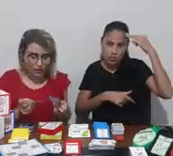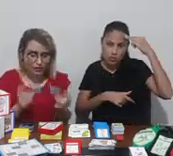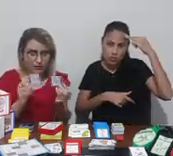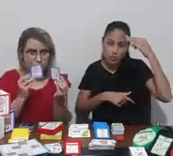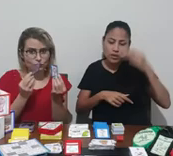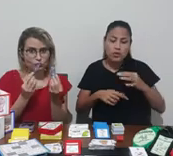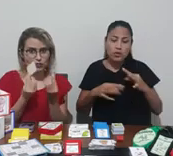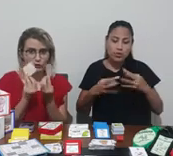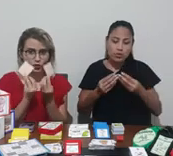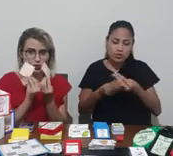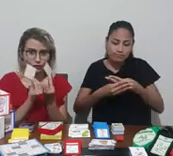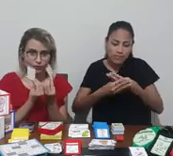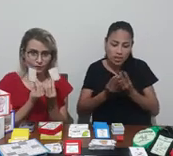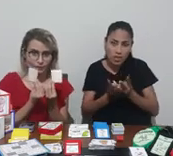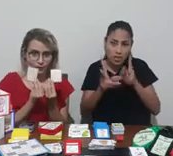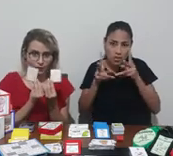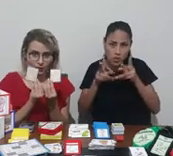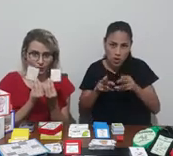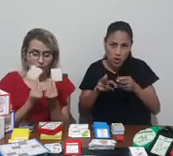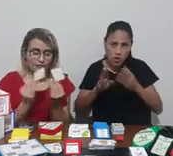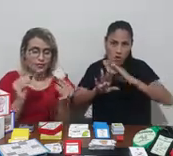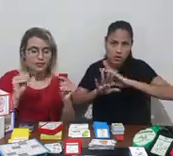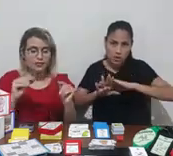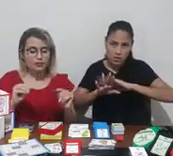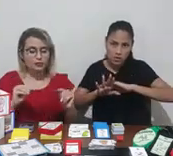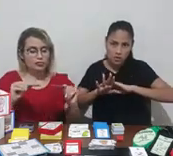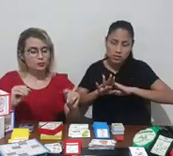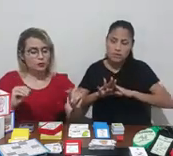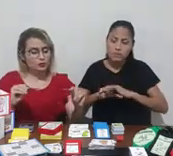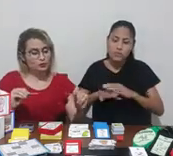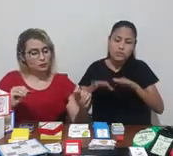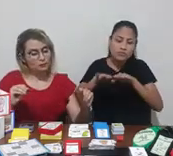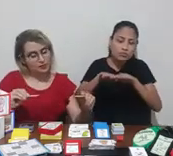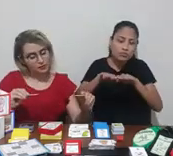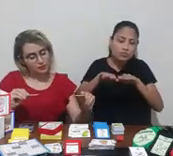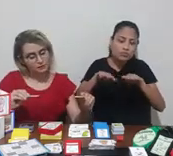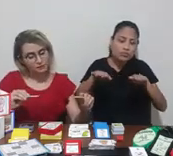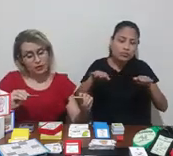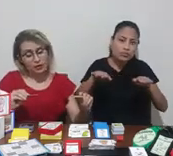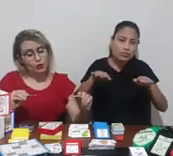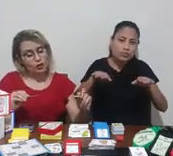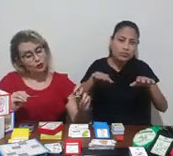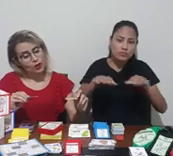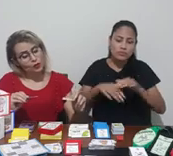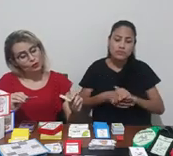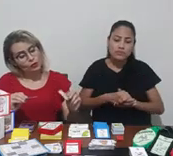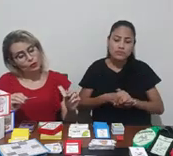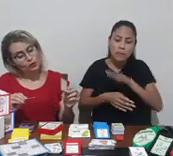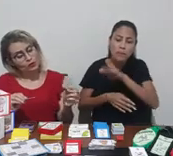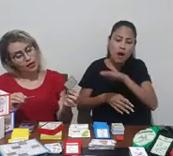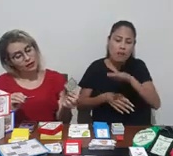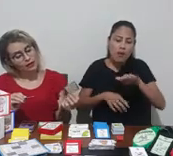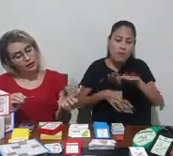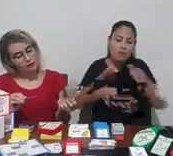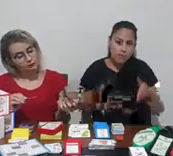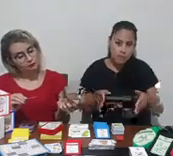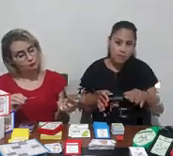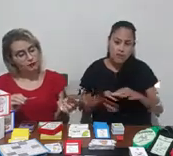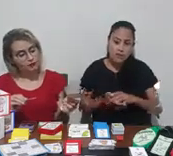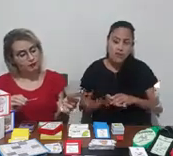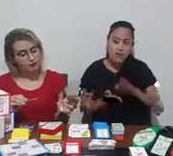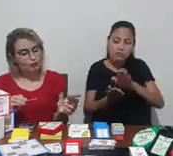as cartas são do mesmo jeito, ó. E aí elas são dispostas sobre a mesa. Quando o aluno consegue